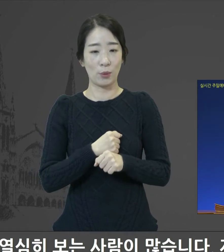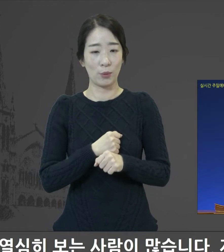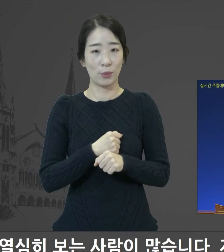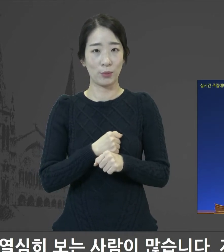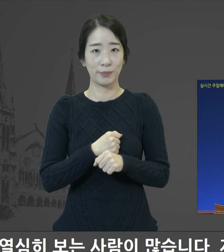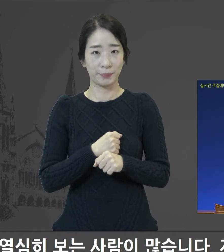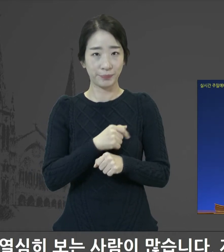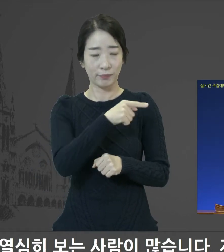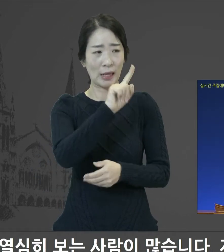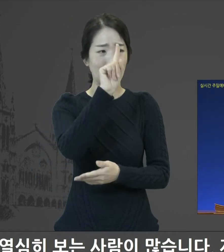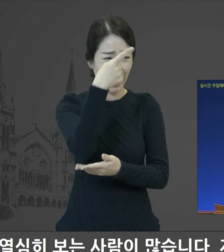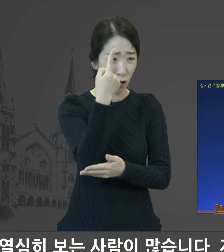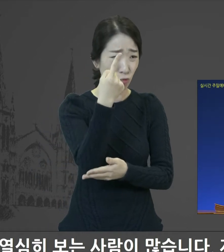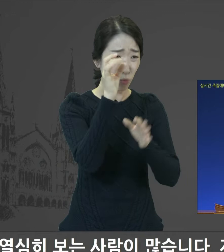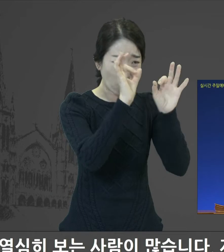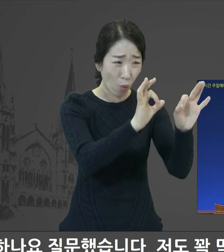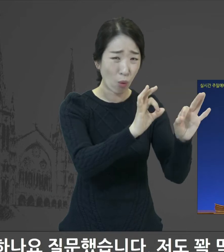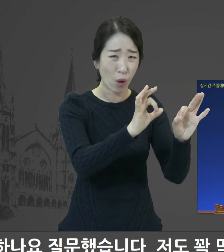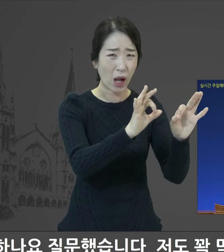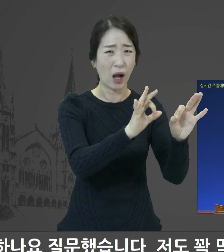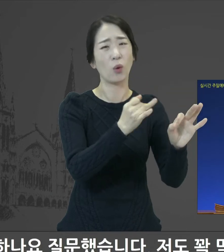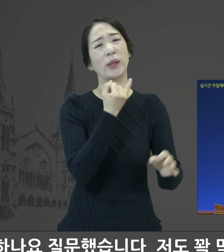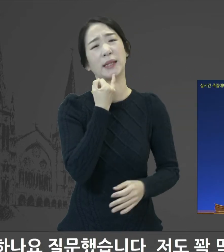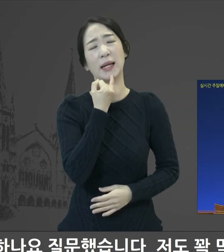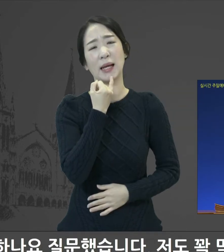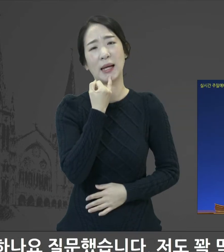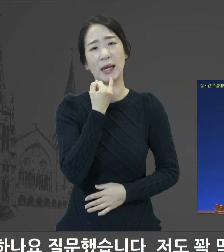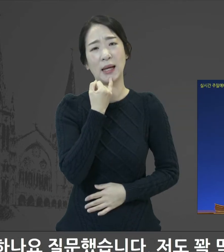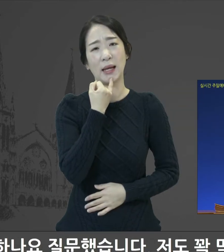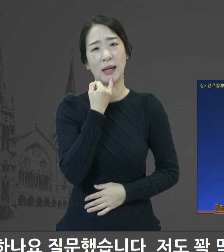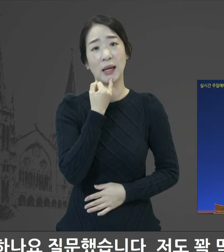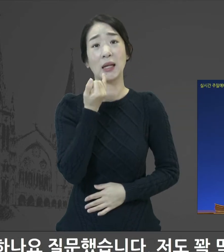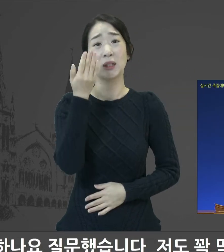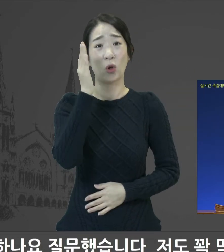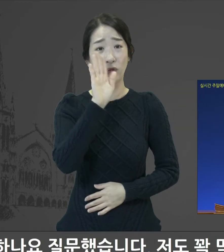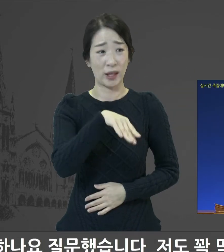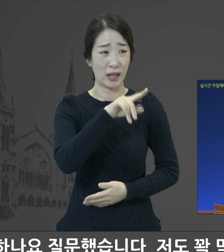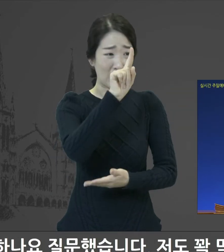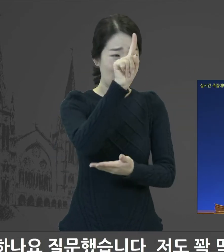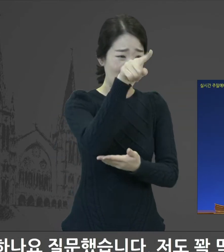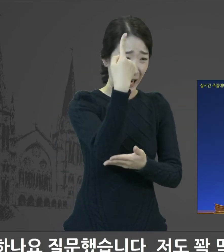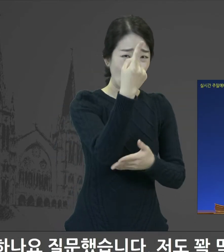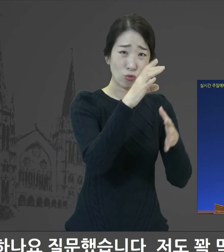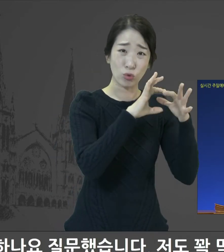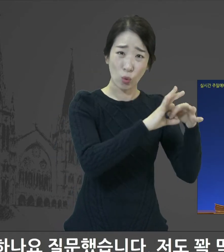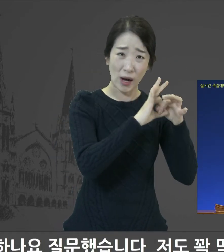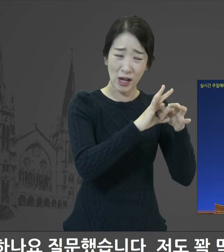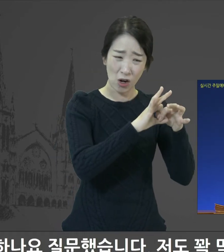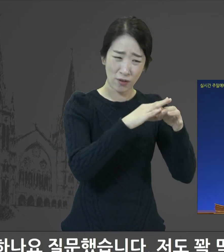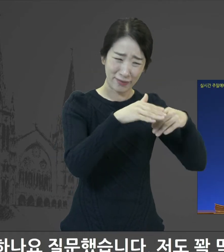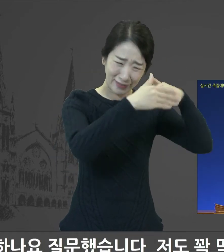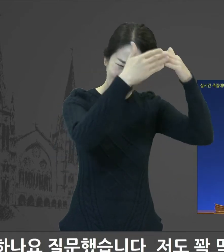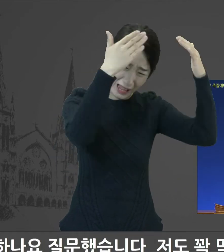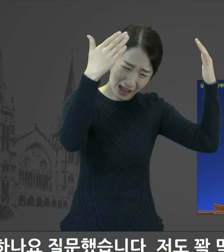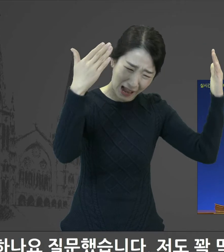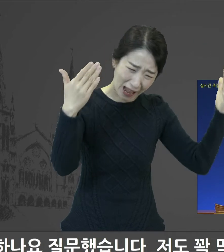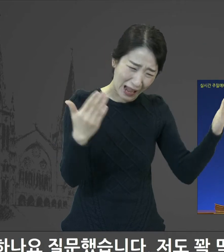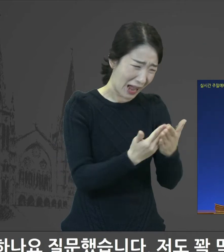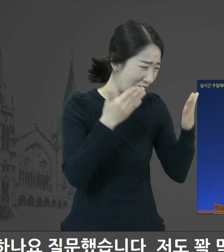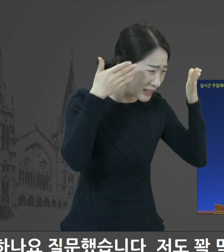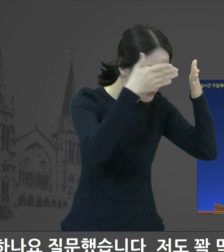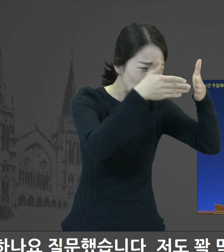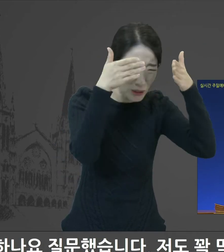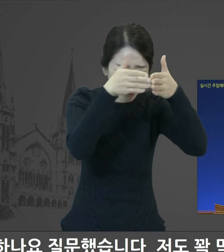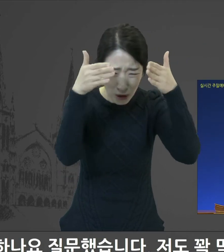그 야구를 보시는 거는 괜찮은데 야구에 관련된 다른 것들 가지고 다 그냥 그거